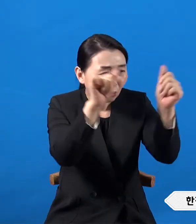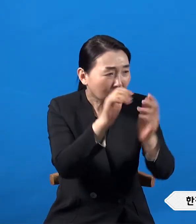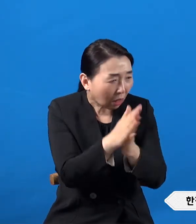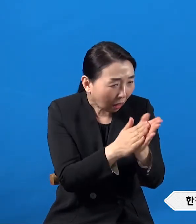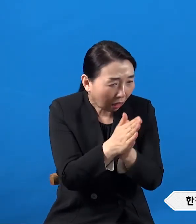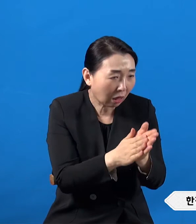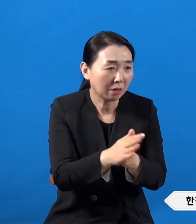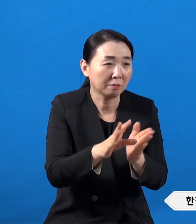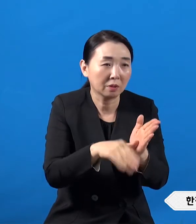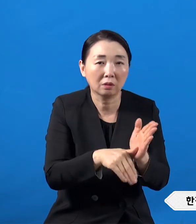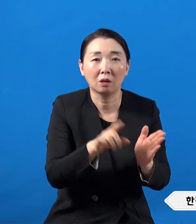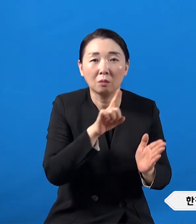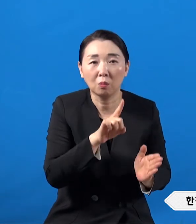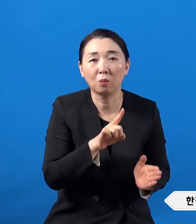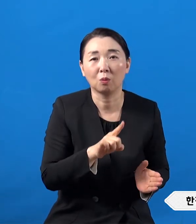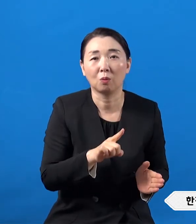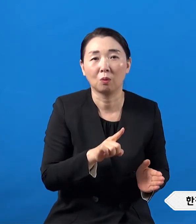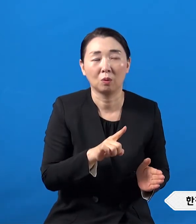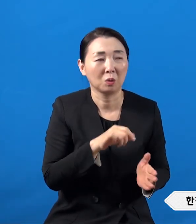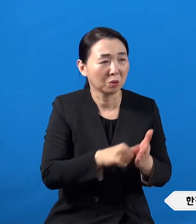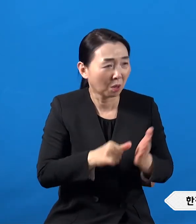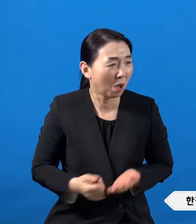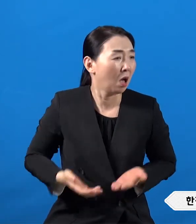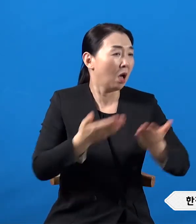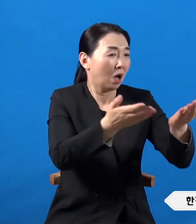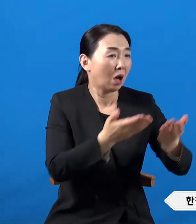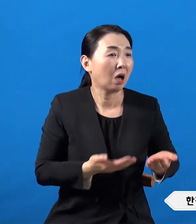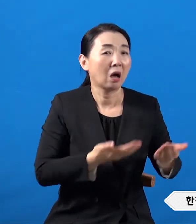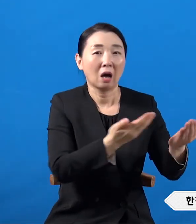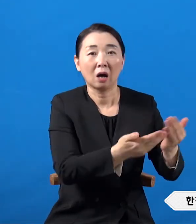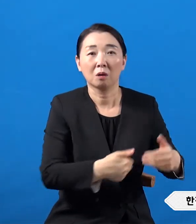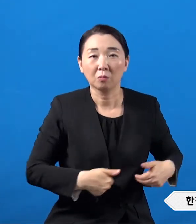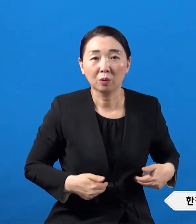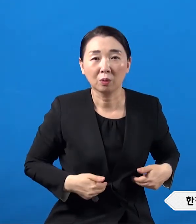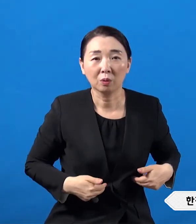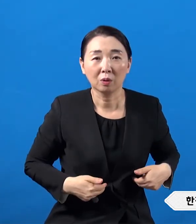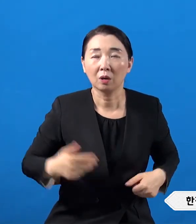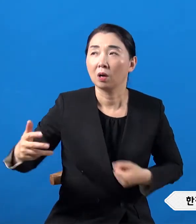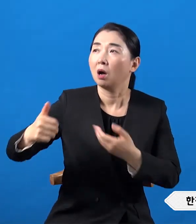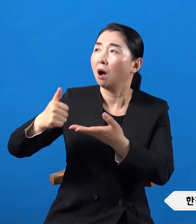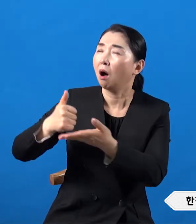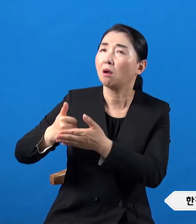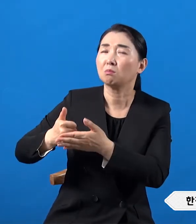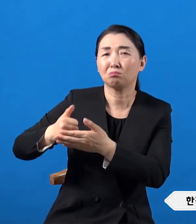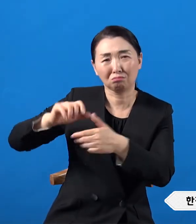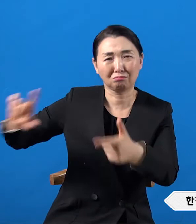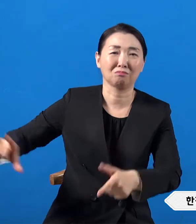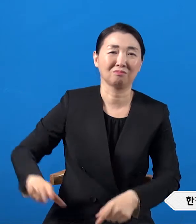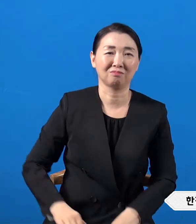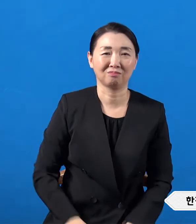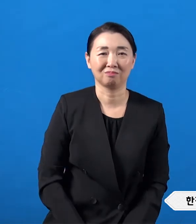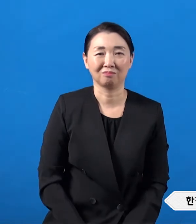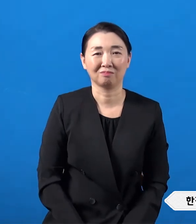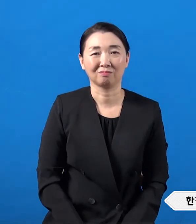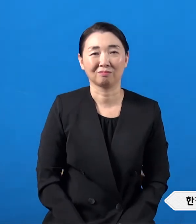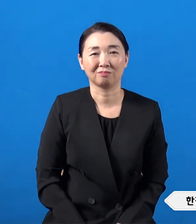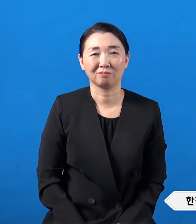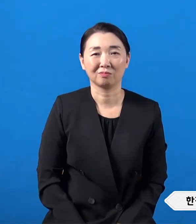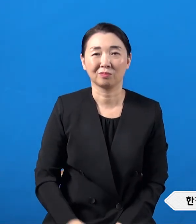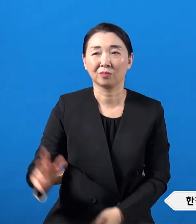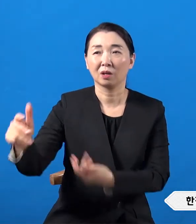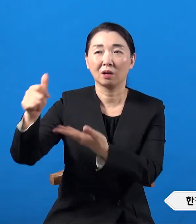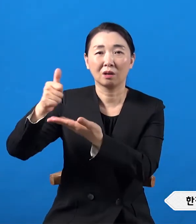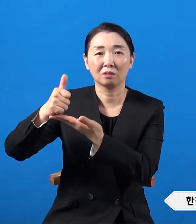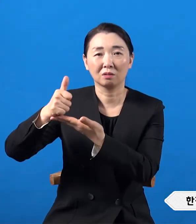우상에게 빌 때에 뭔가 엄청나게 뇌물을 갖다 바치는 것이지, 하나님은 그런 분이 아니지 않습니까?